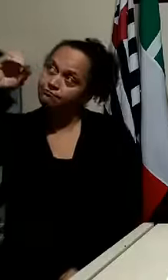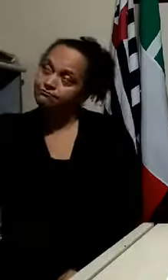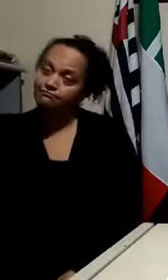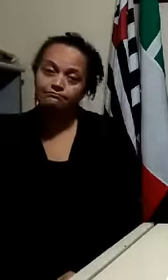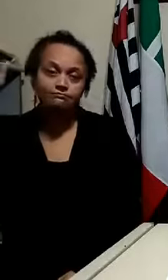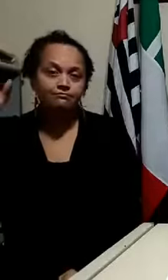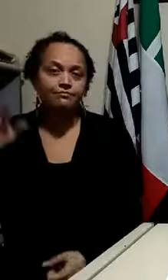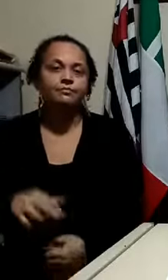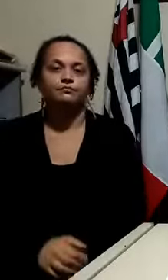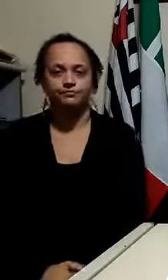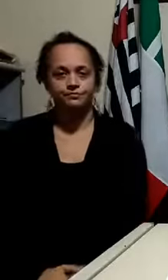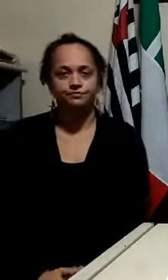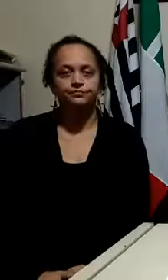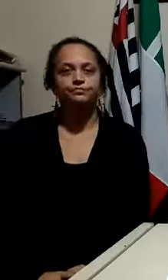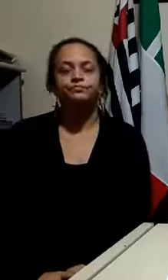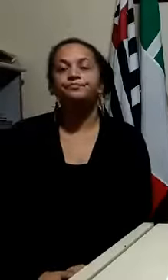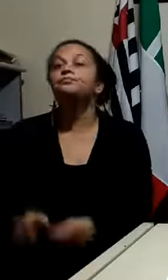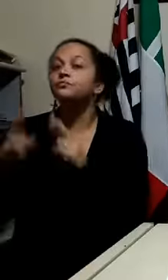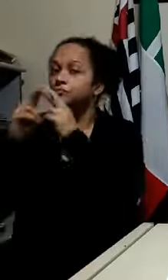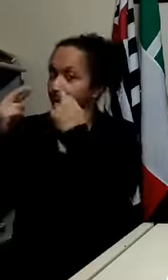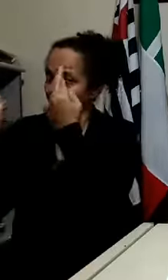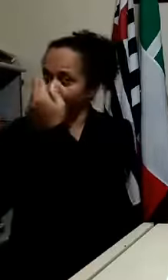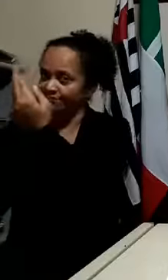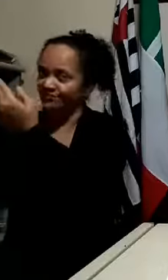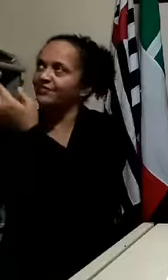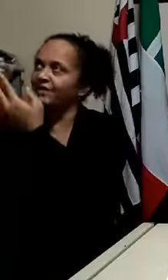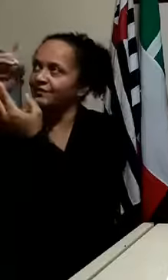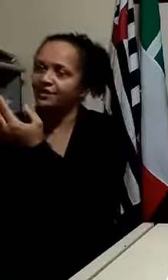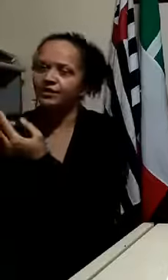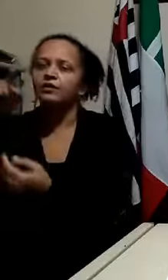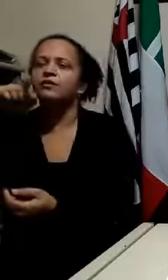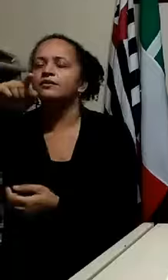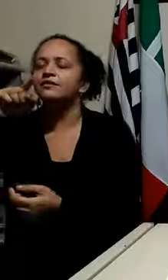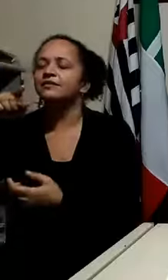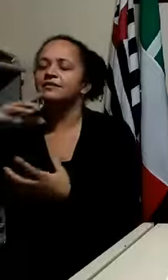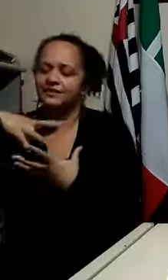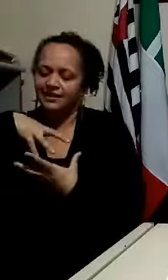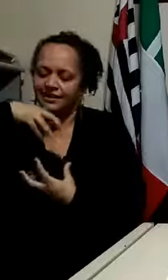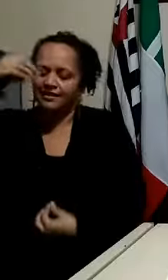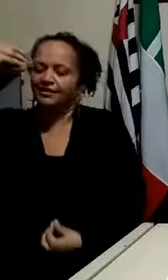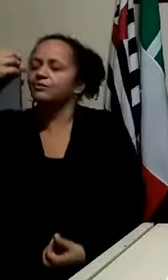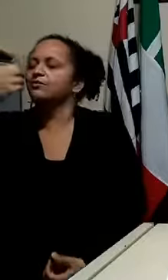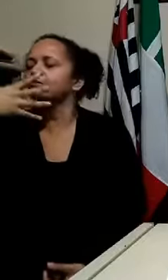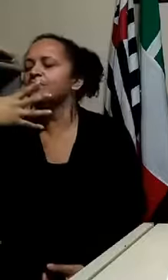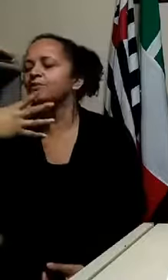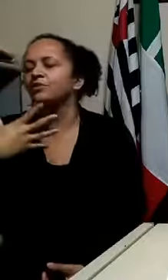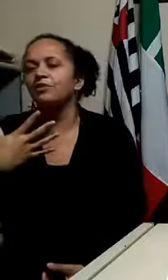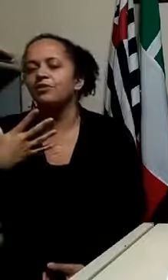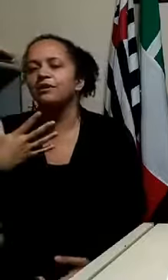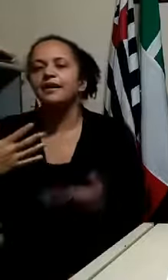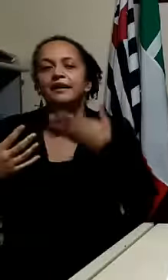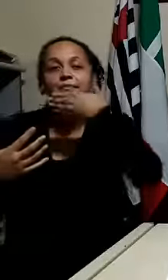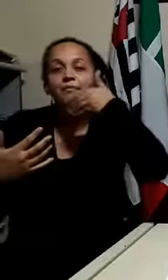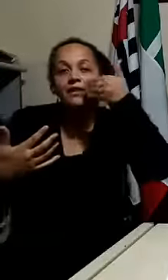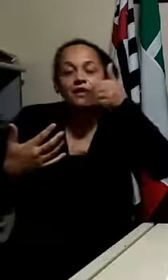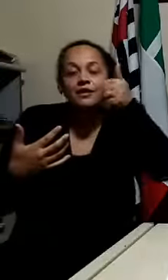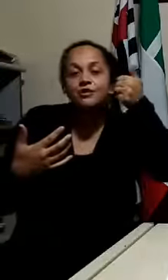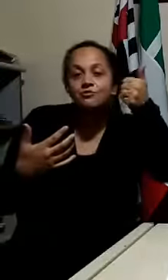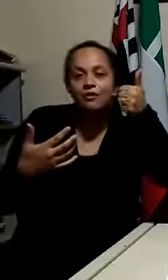No reino de Deus, ser belo e sarado na alma é muito mais importante do que